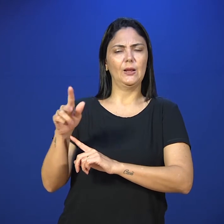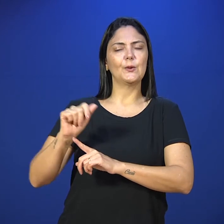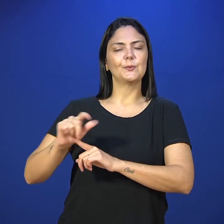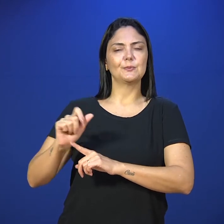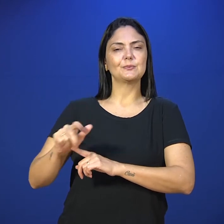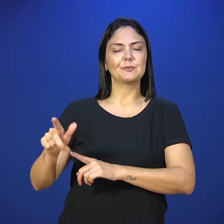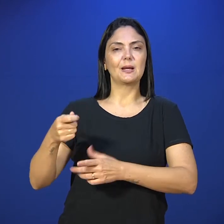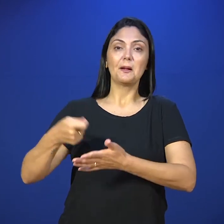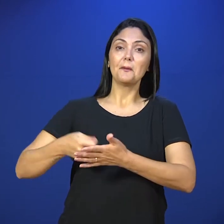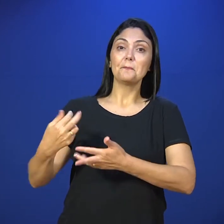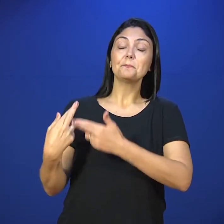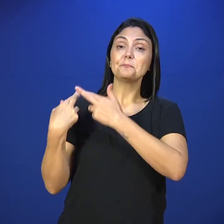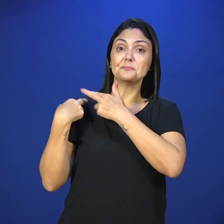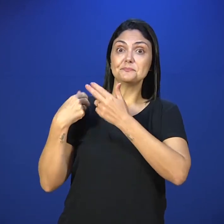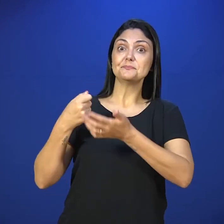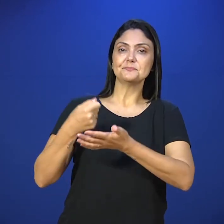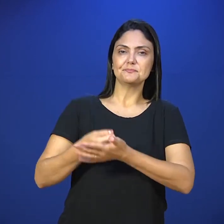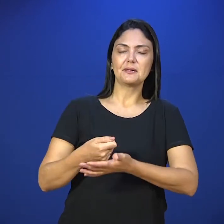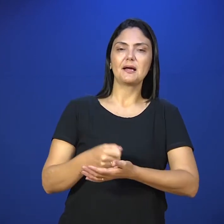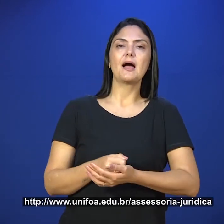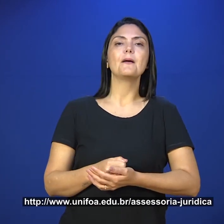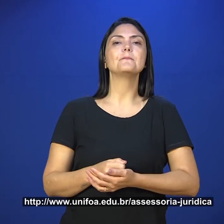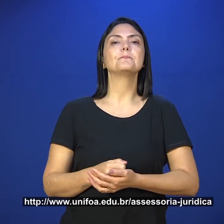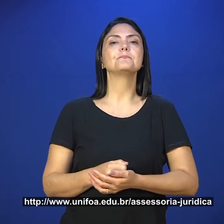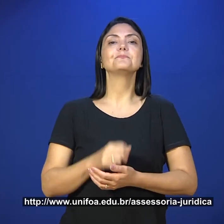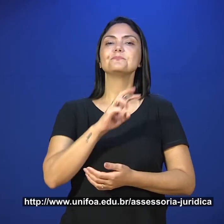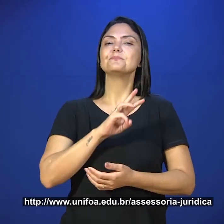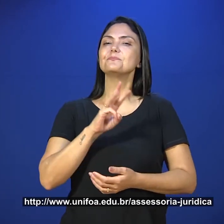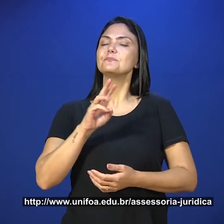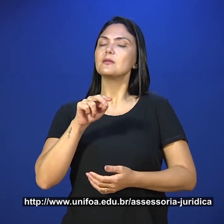Está disponível no site do Unifoa através do link